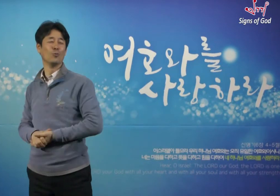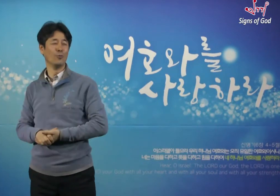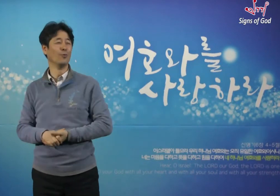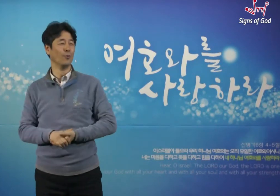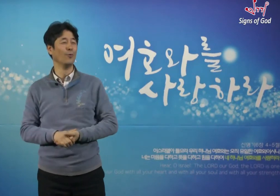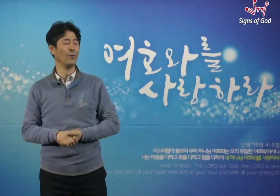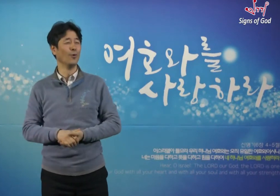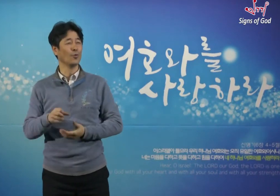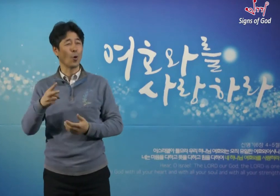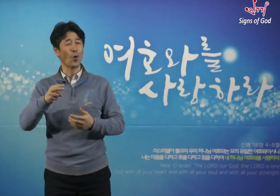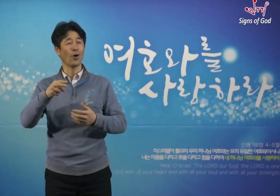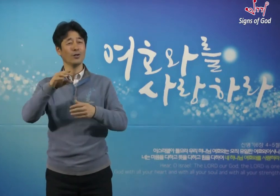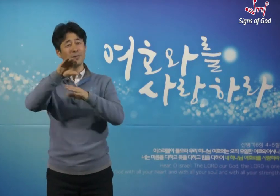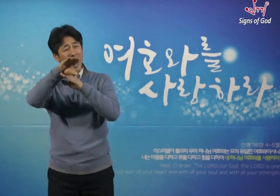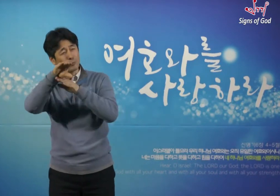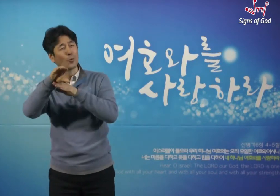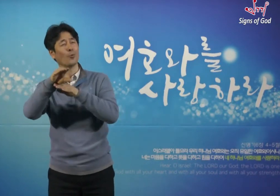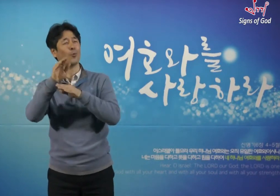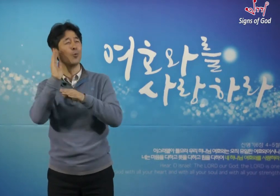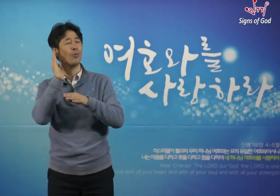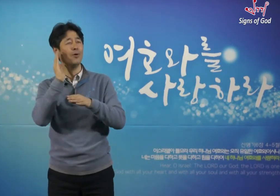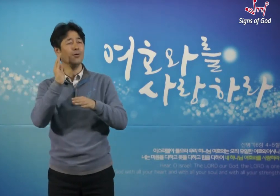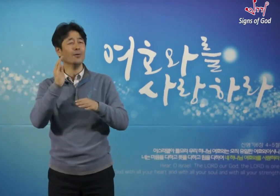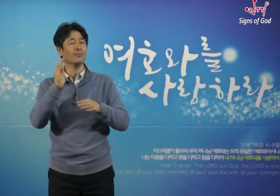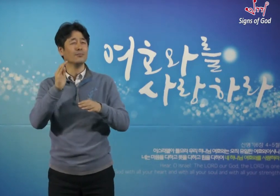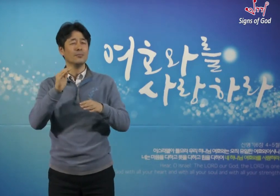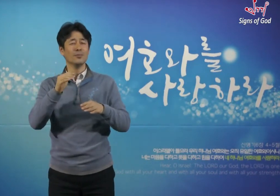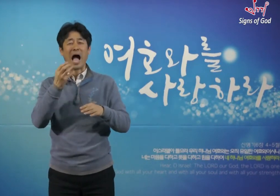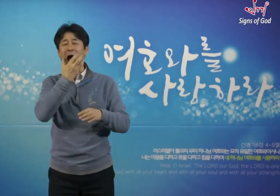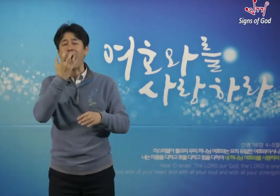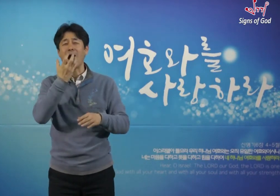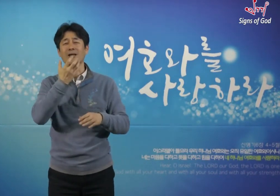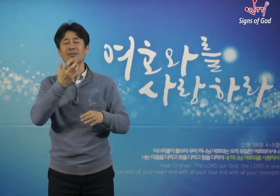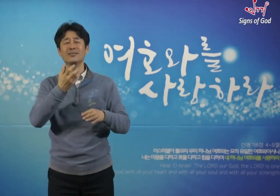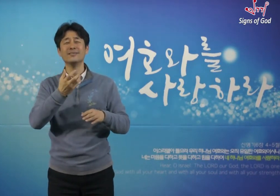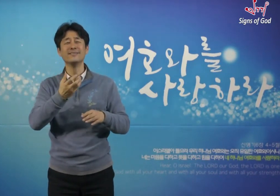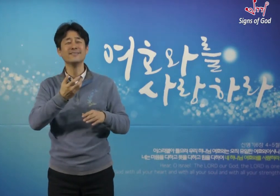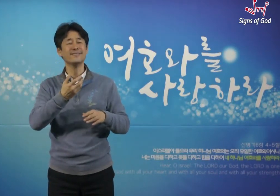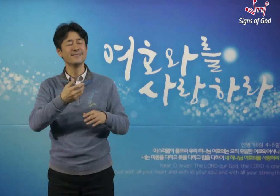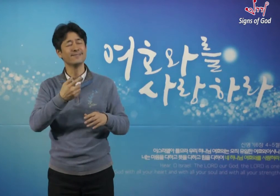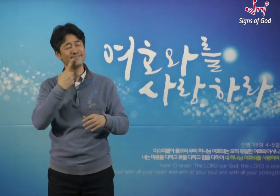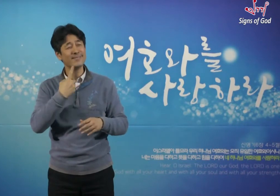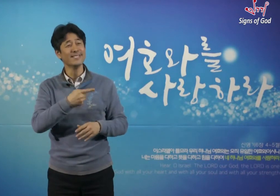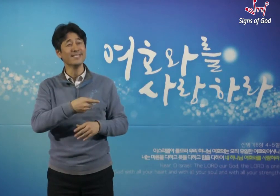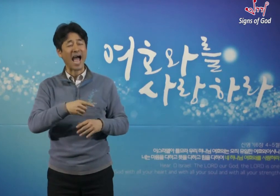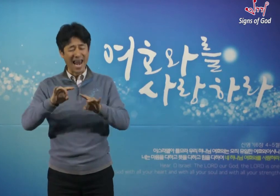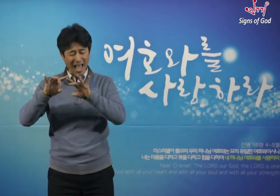회복할 수 있겠고 또 방송 청년들과